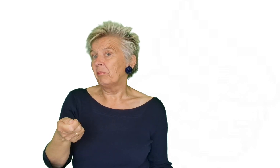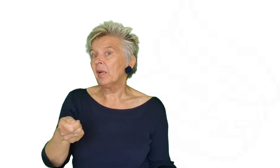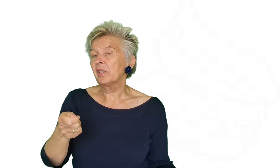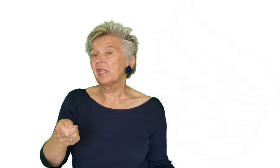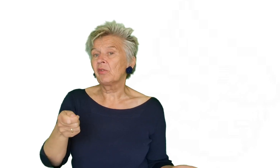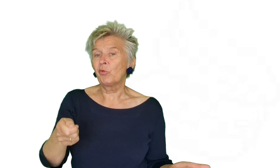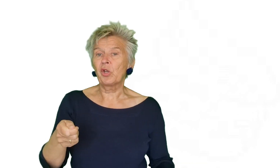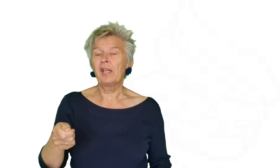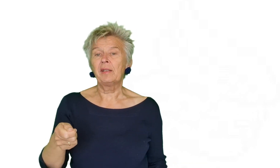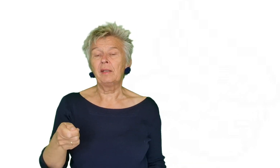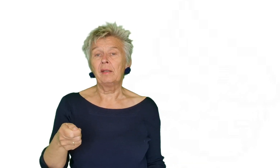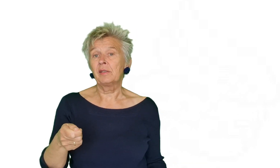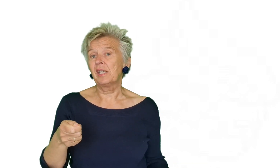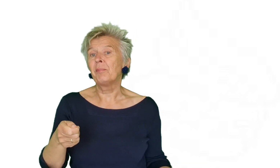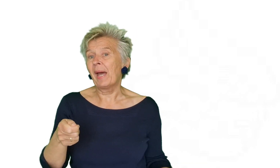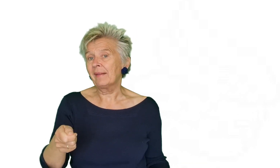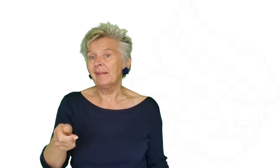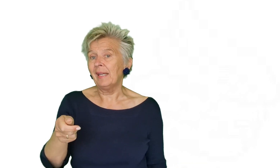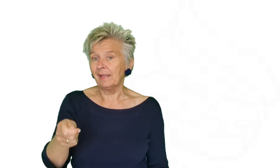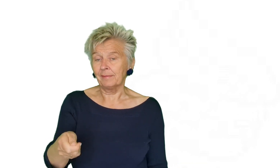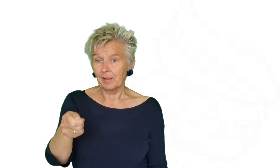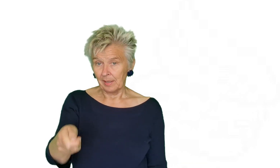Makkelijkst is voor aan Sint Maarten denken.